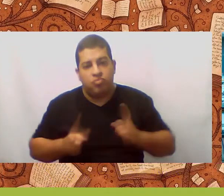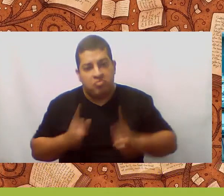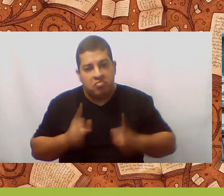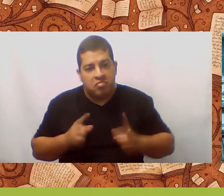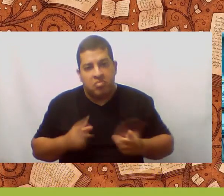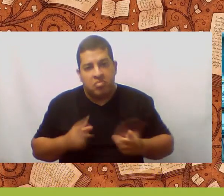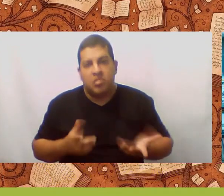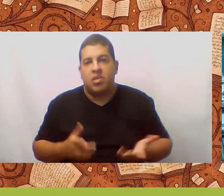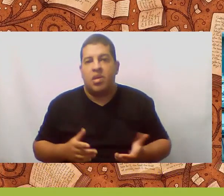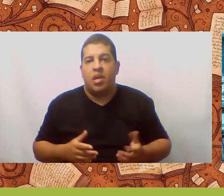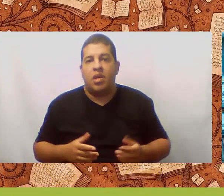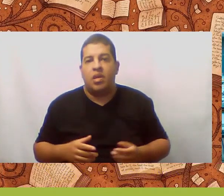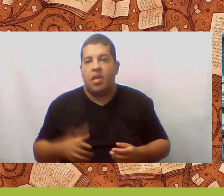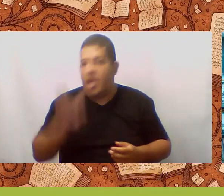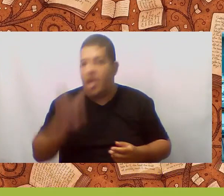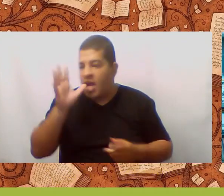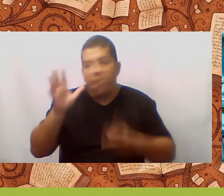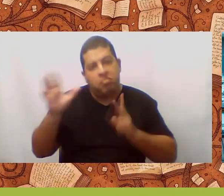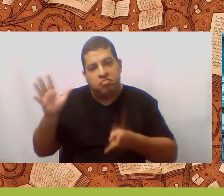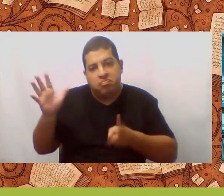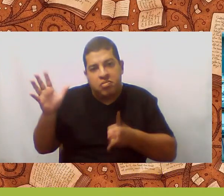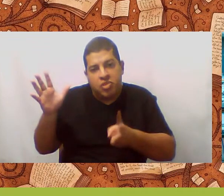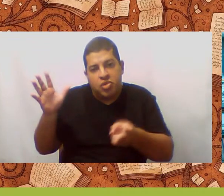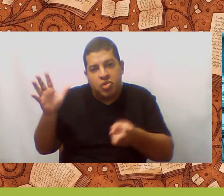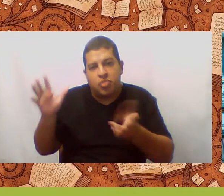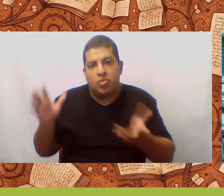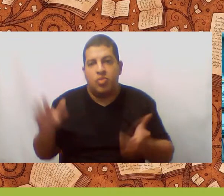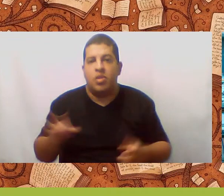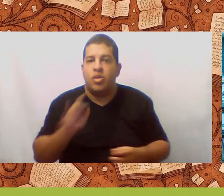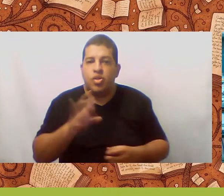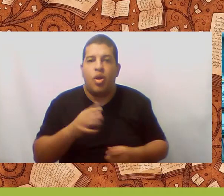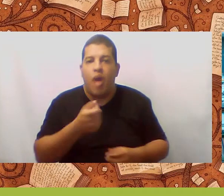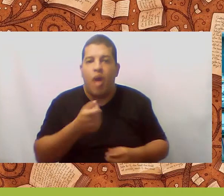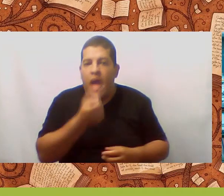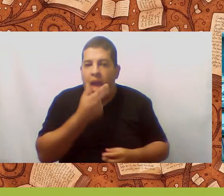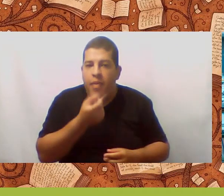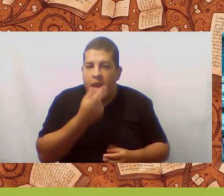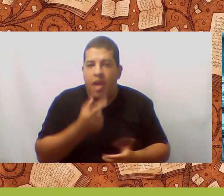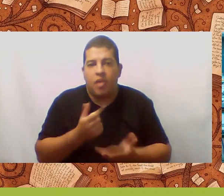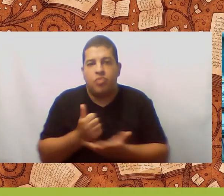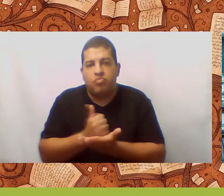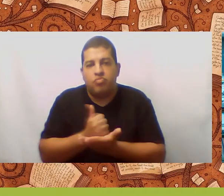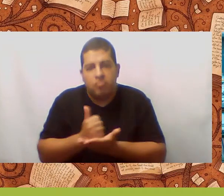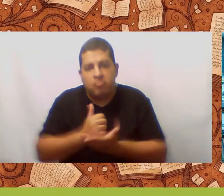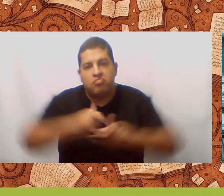com o tratamento hormonal, né? Em que eles são